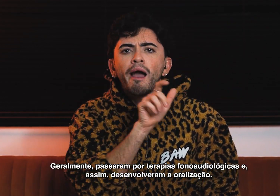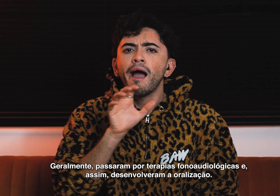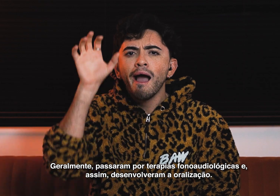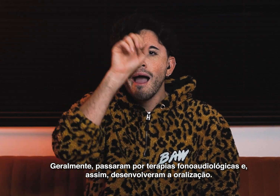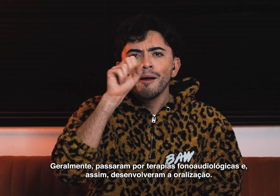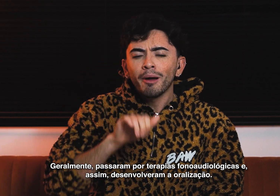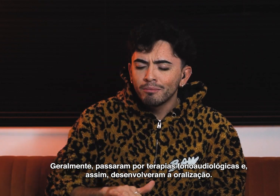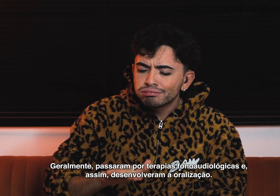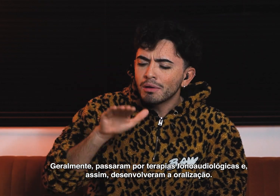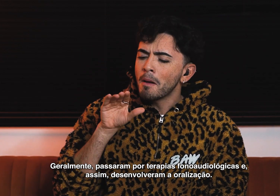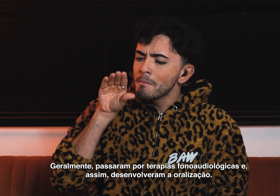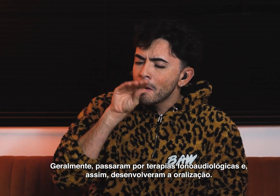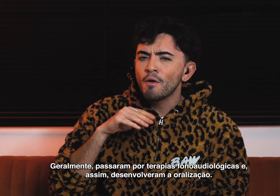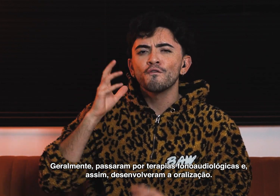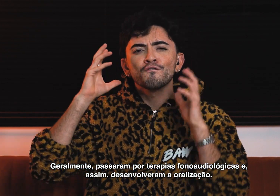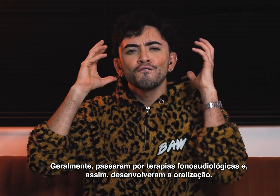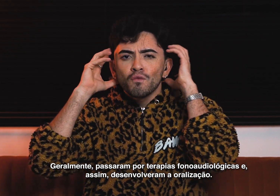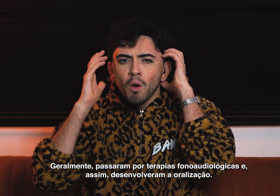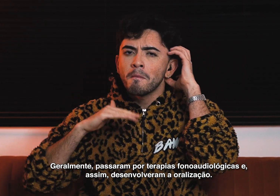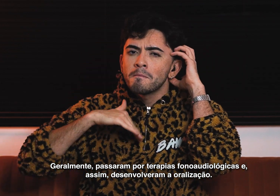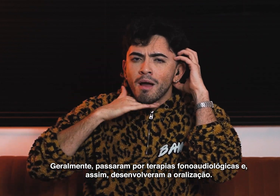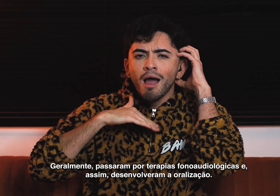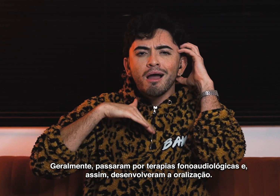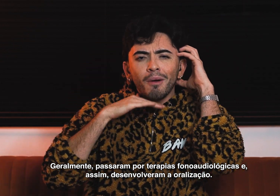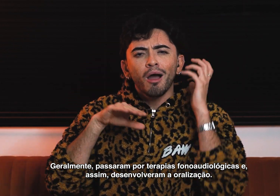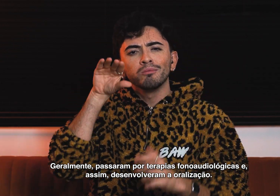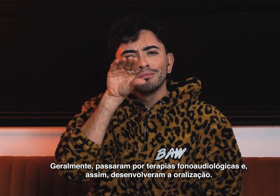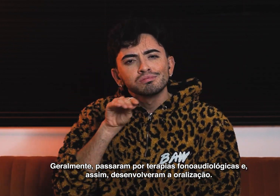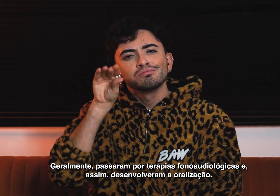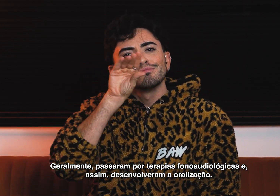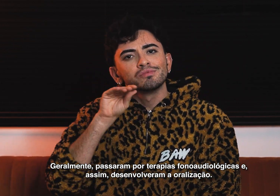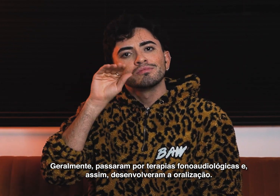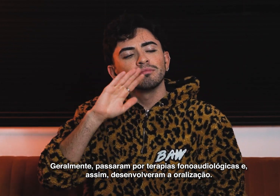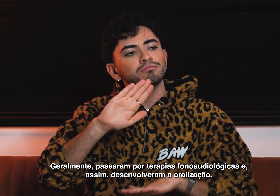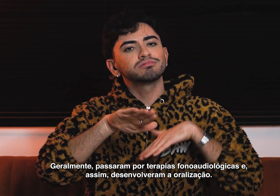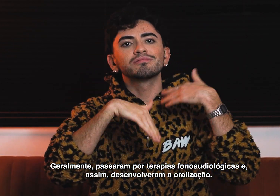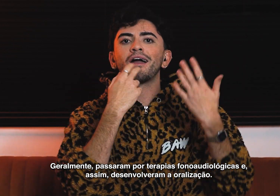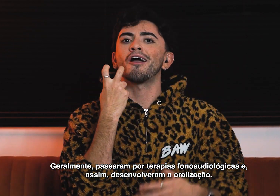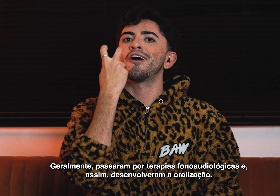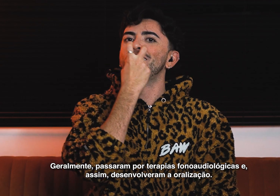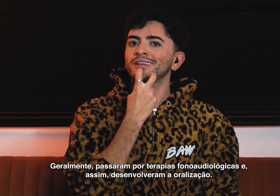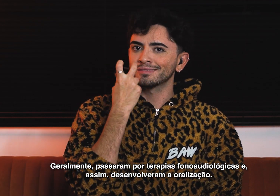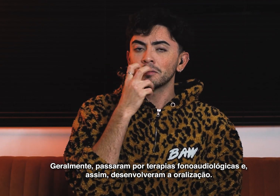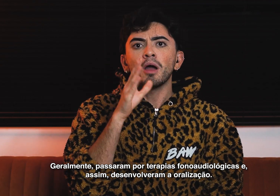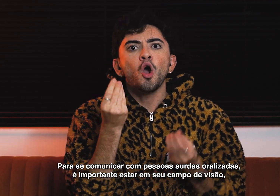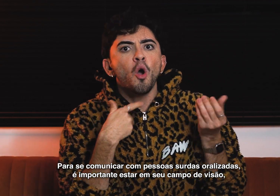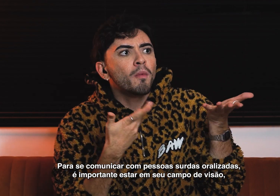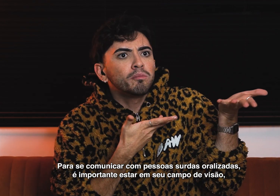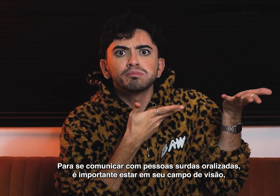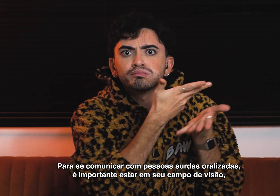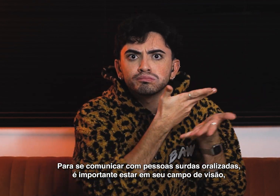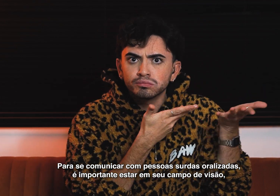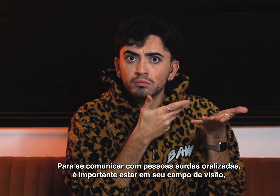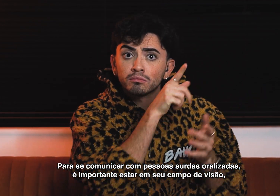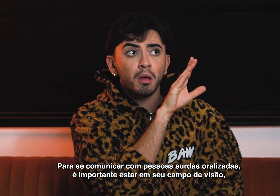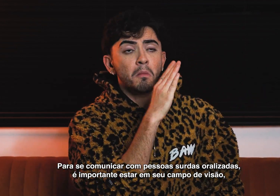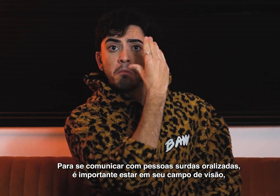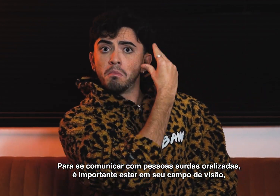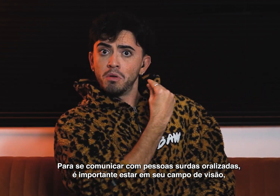comunicar. Geralmente passaram por terapias fonoaudiológicas e assim desenvolveram a oralização. Para se comunicar